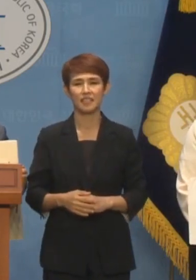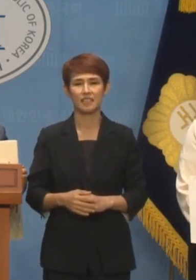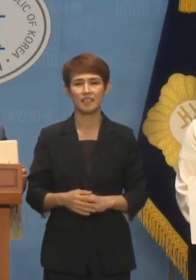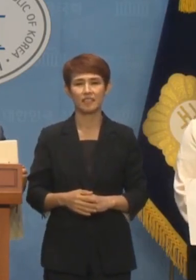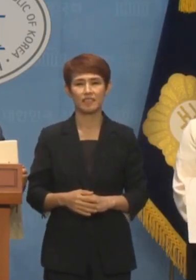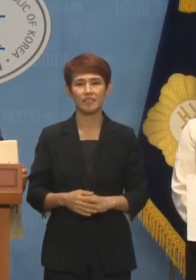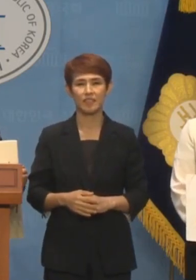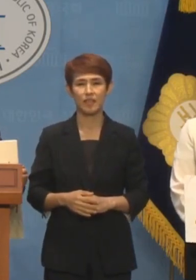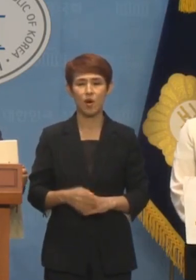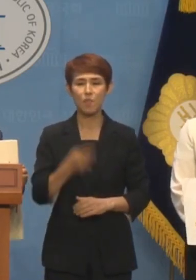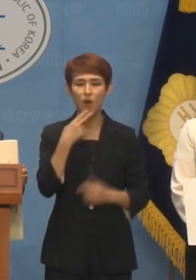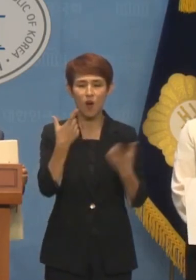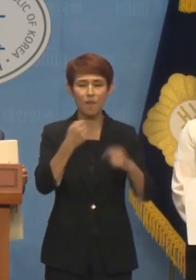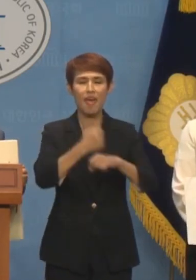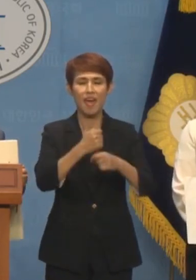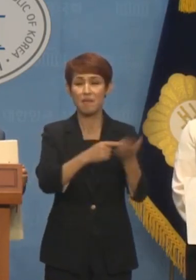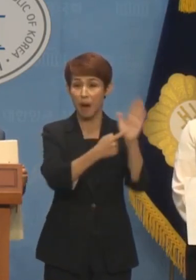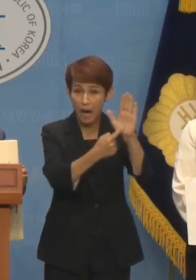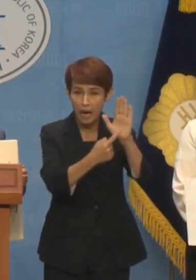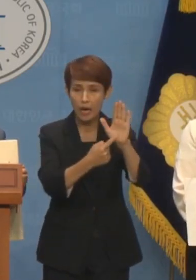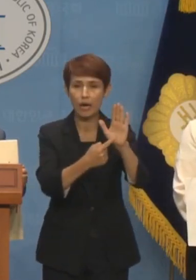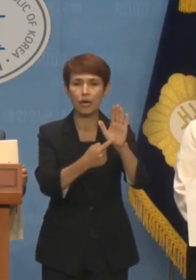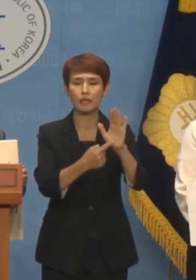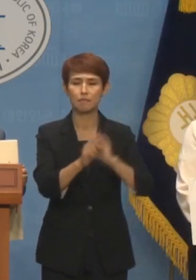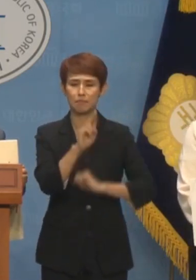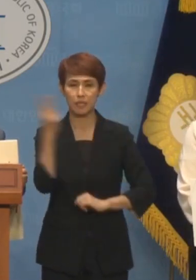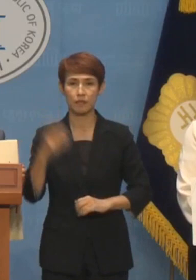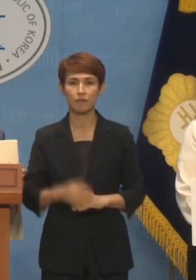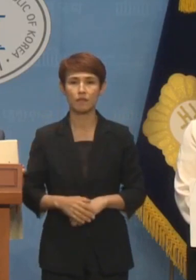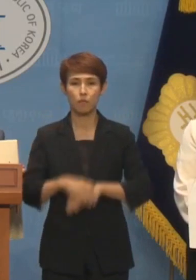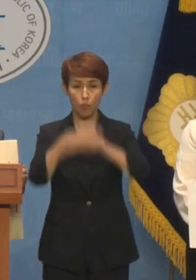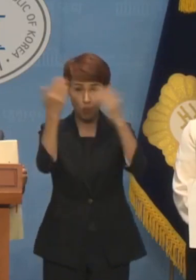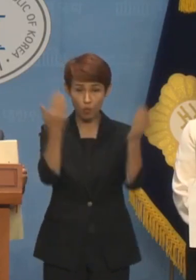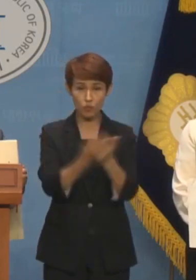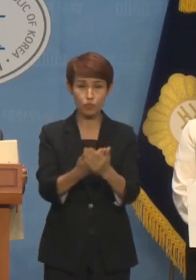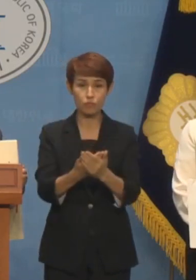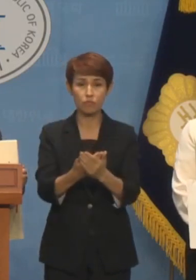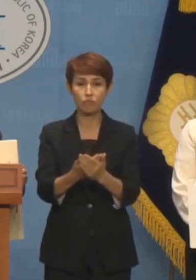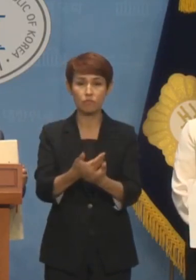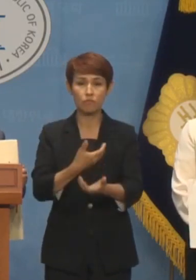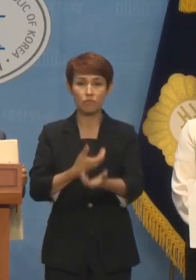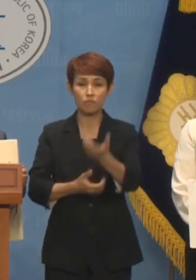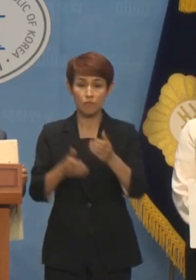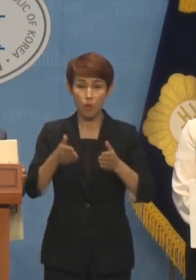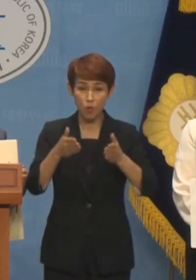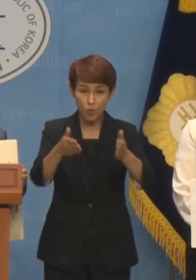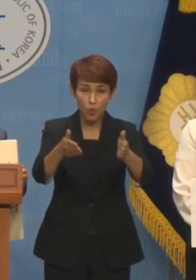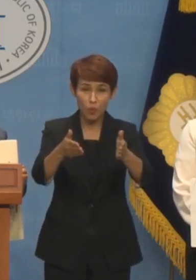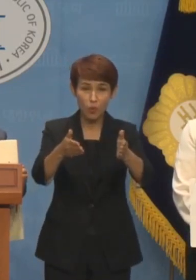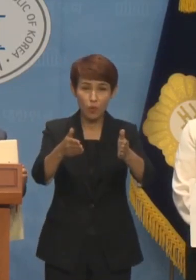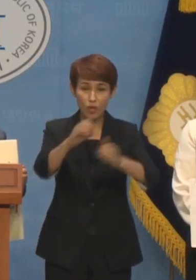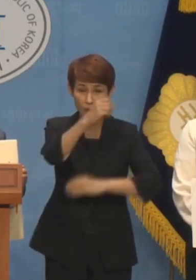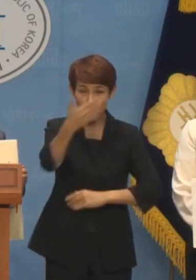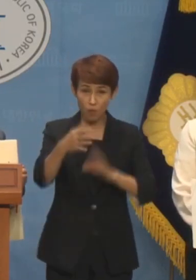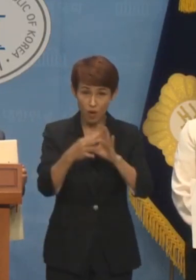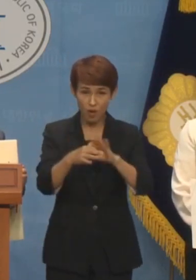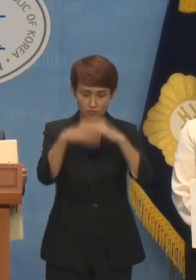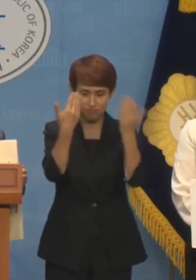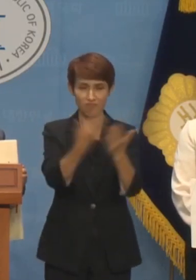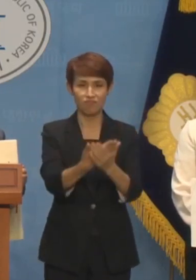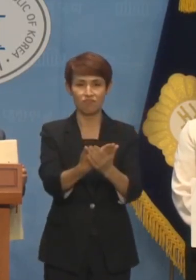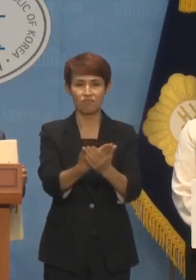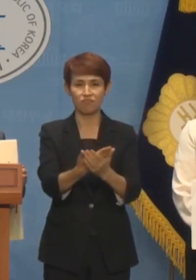이 시점부터 서울 양평고속 전면 백지화하라고 어디선가 지시를 받는 것을 읽다가 본인이 하들짝